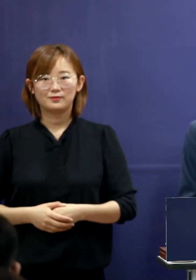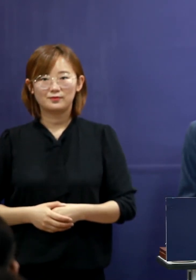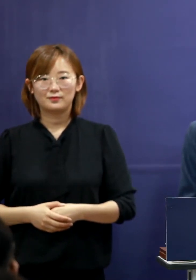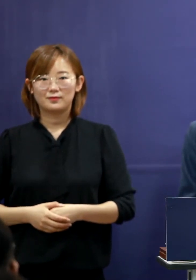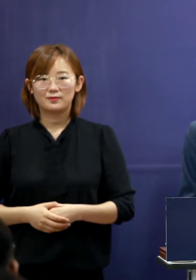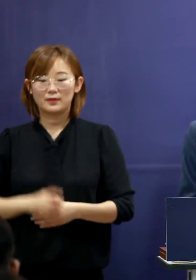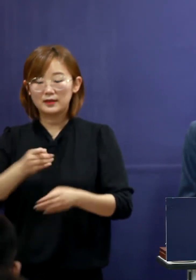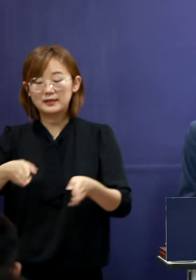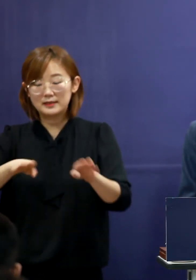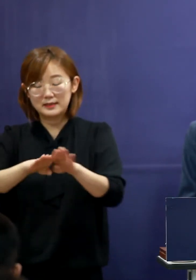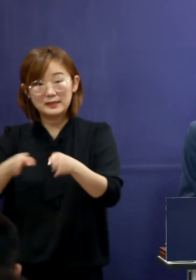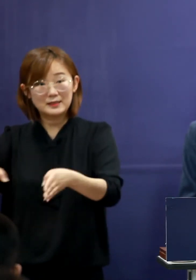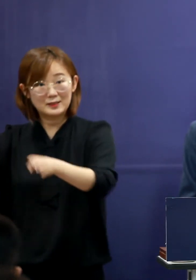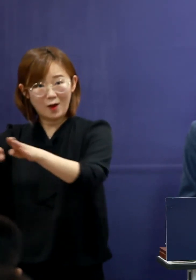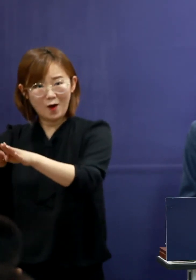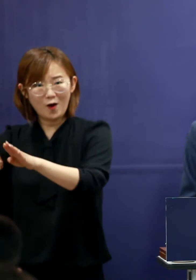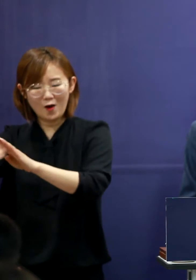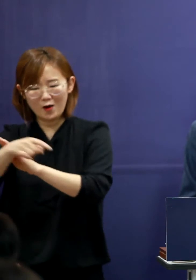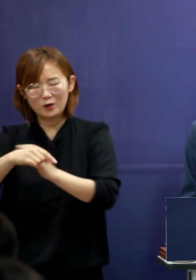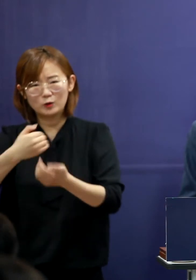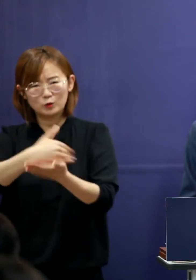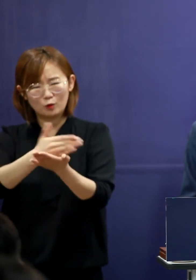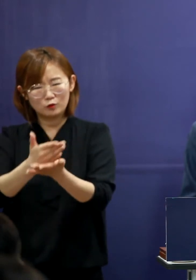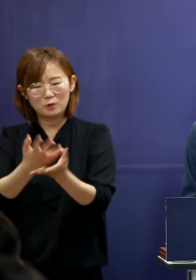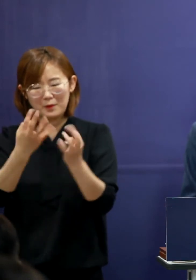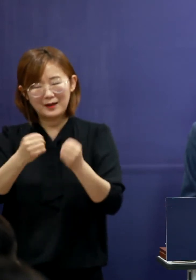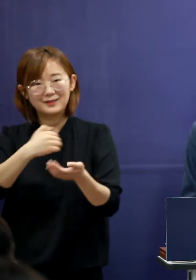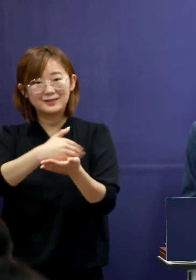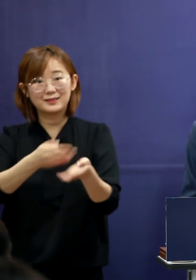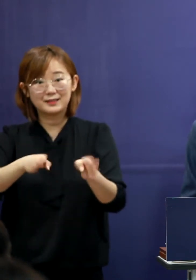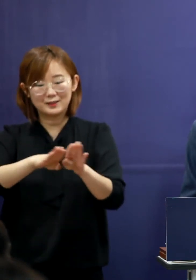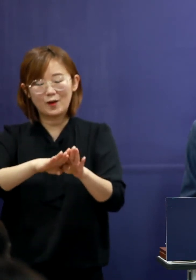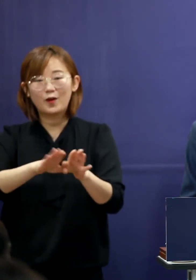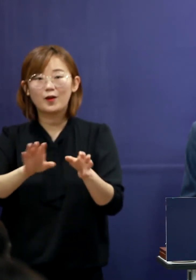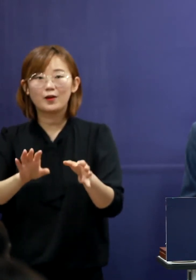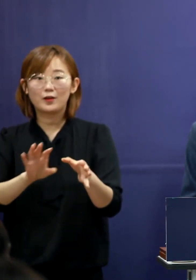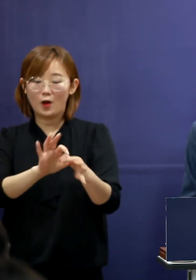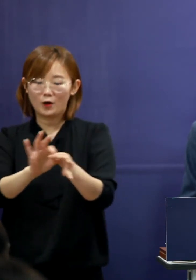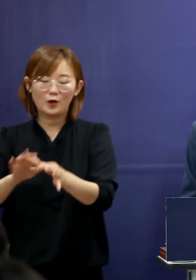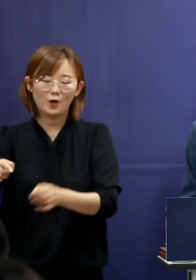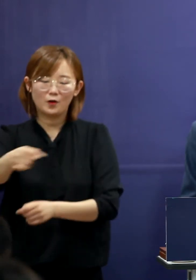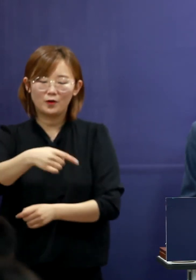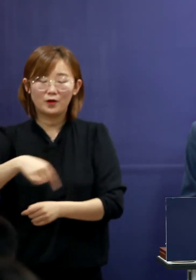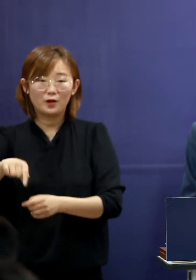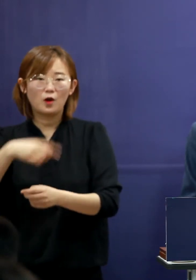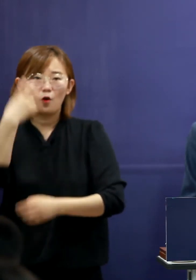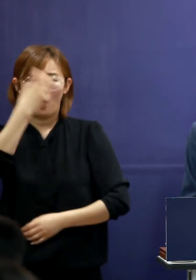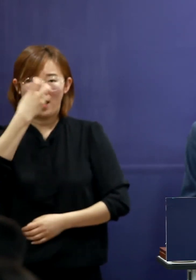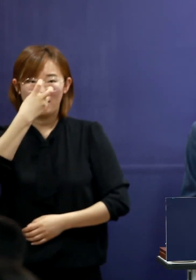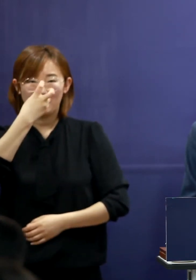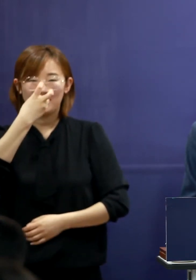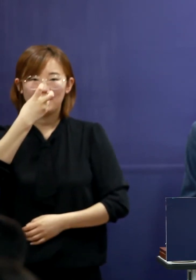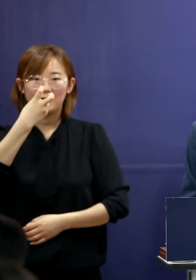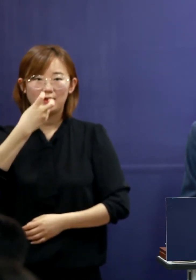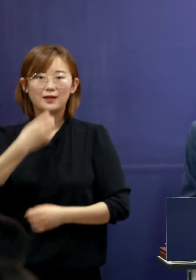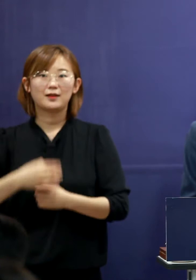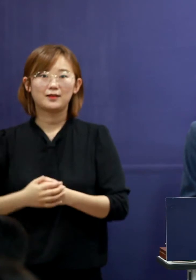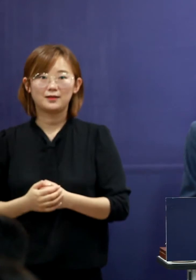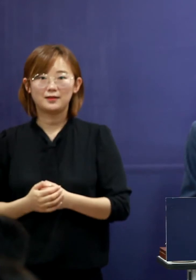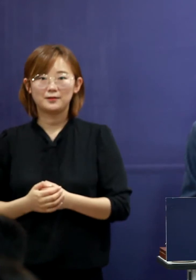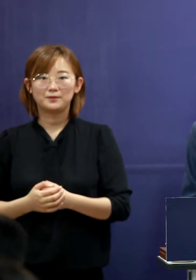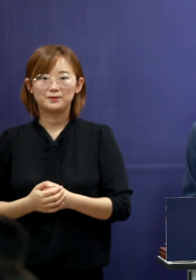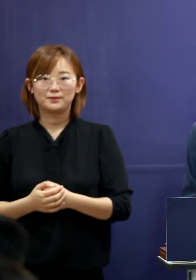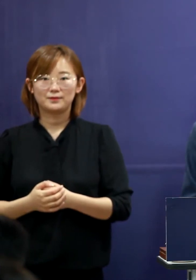이 시설들과 관련해서 이 시설들의 효율적인 운영을 위해서 필요한